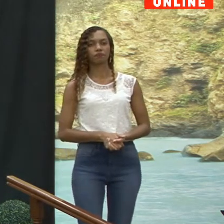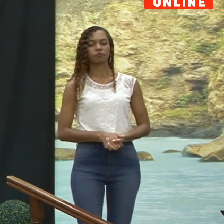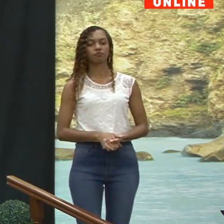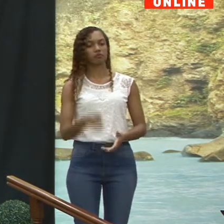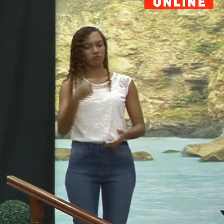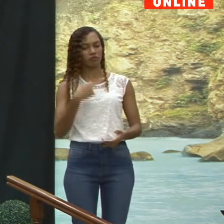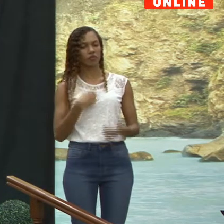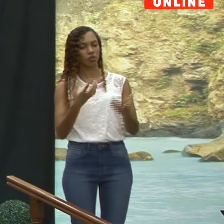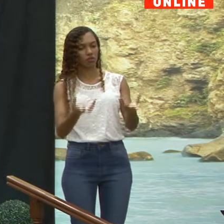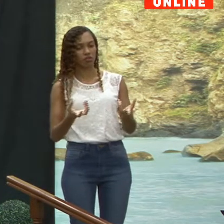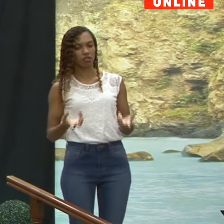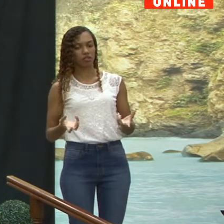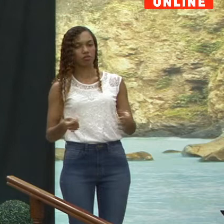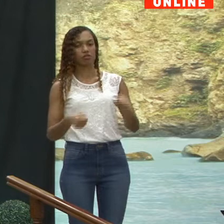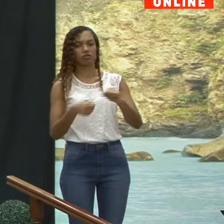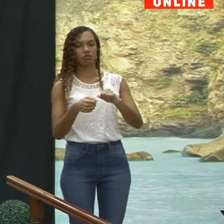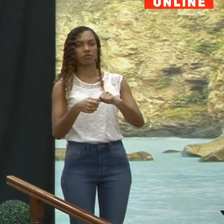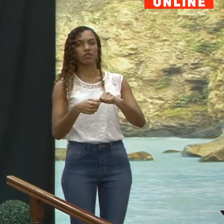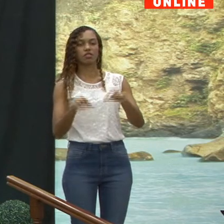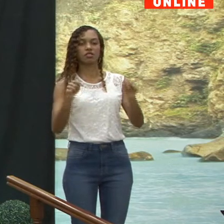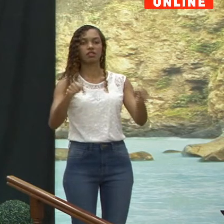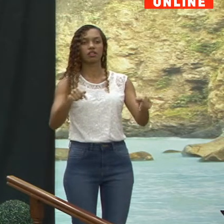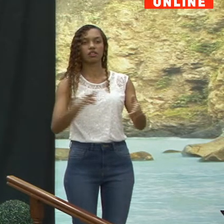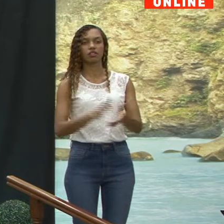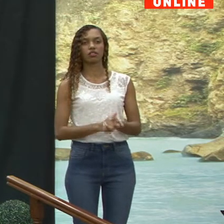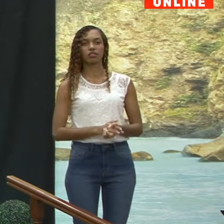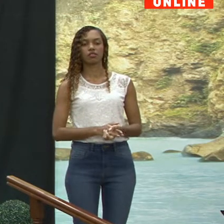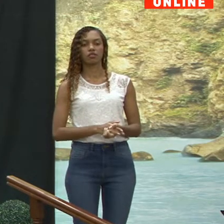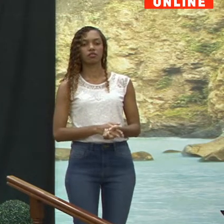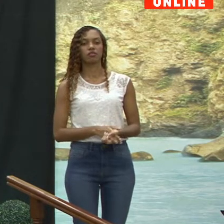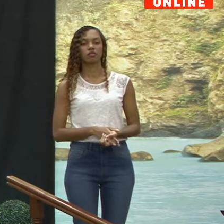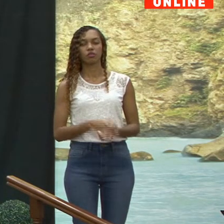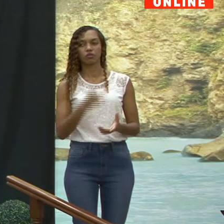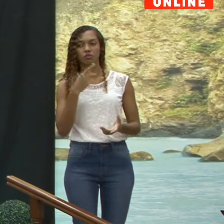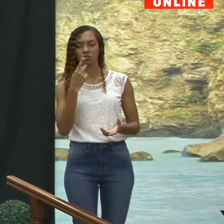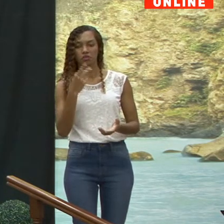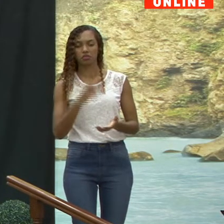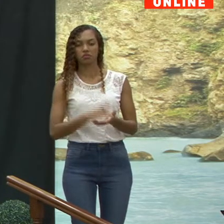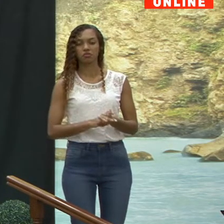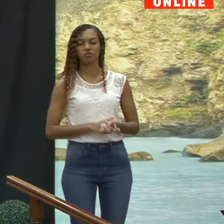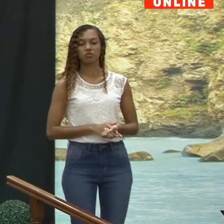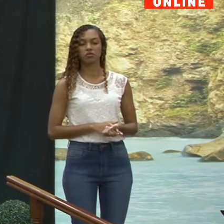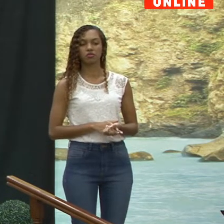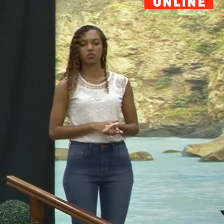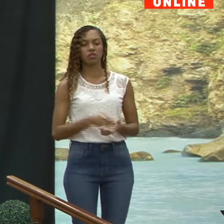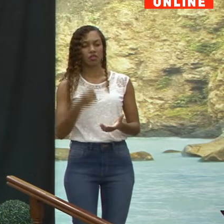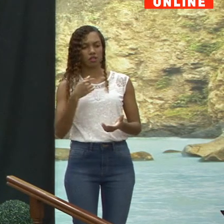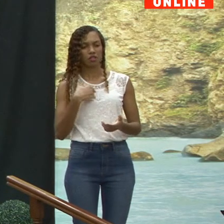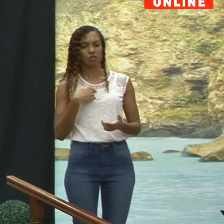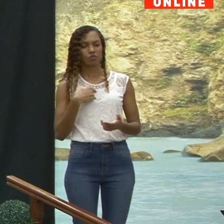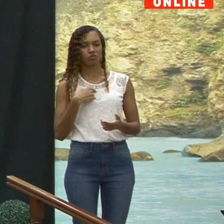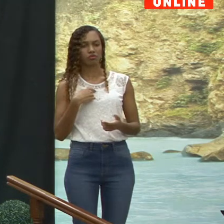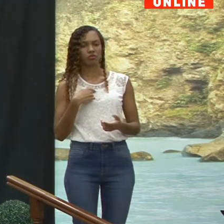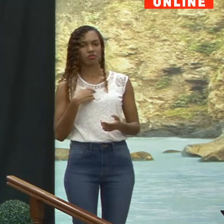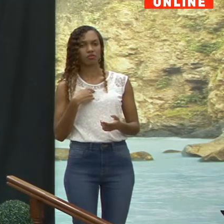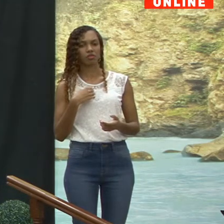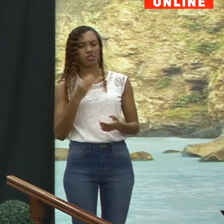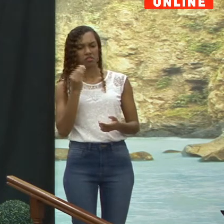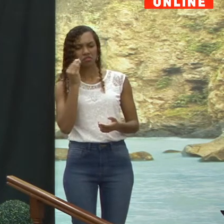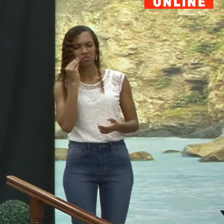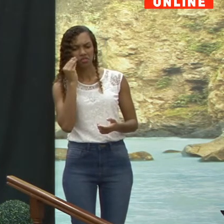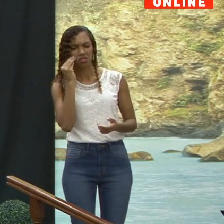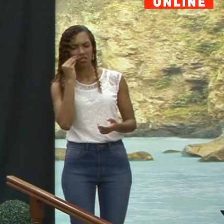fazer aqui, irmãos, um relato. Eu já tentei achar no texto em